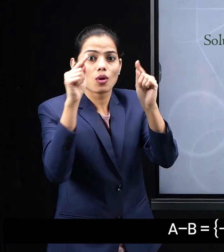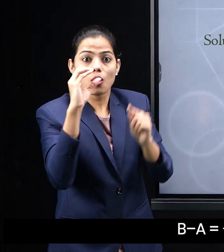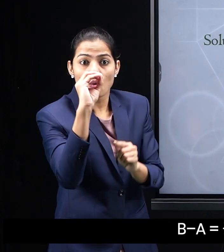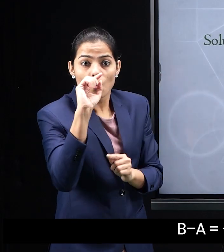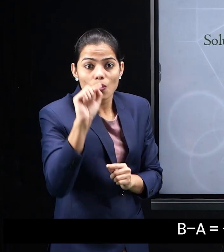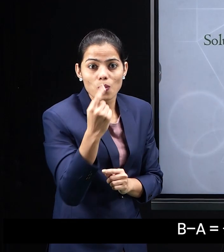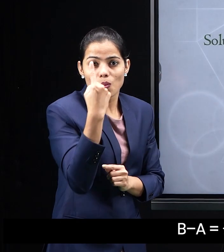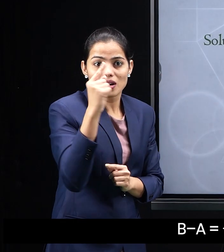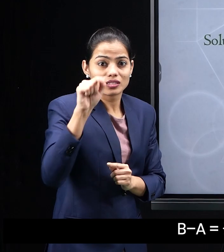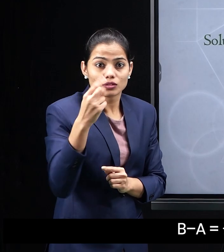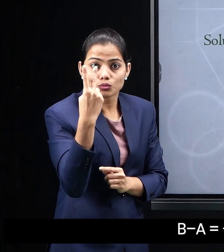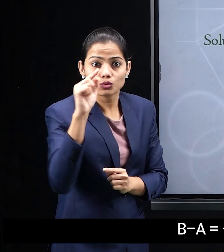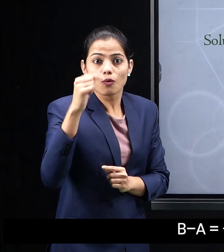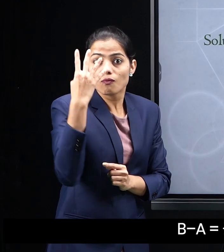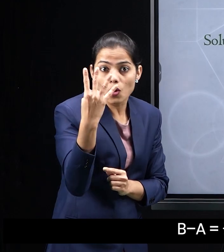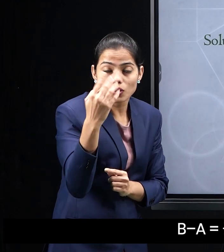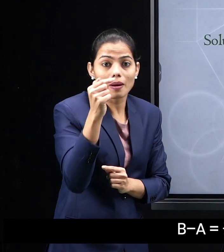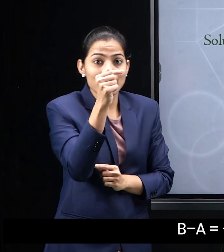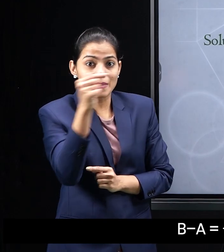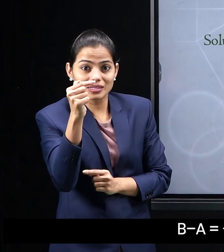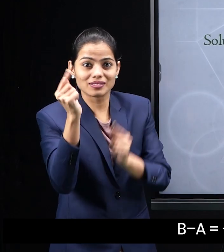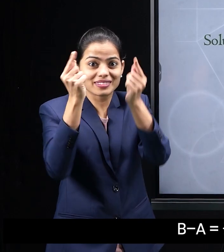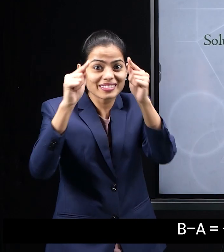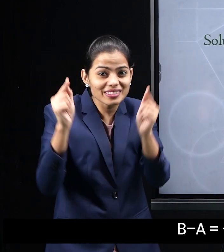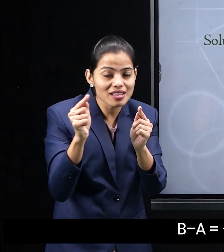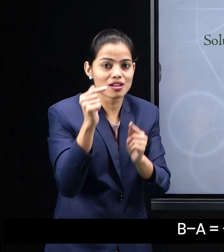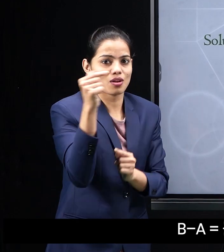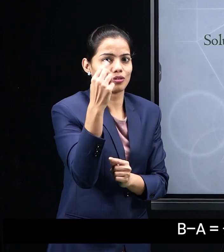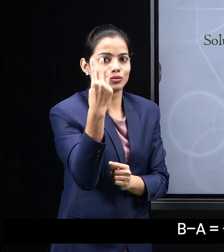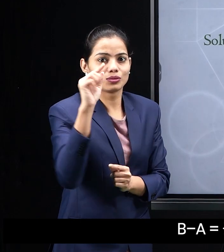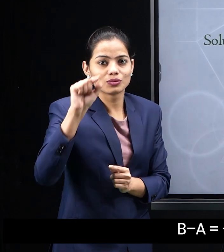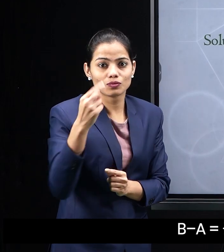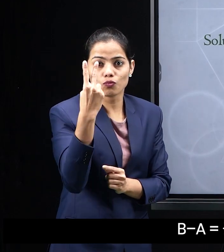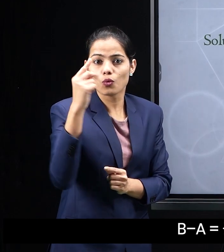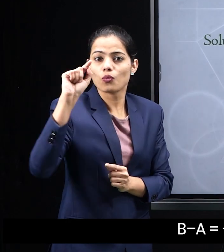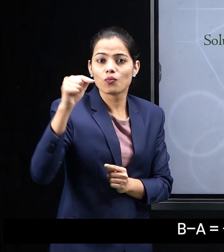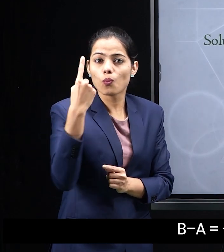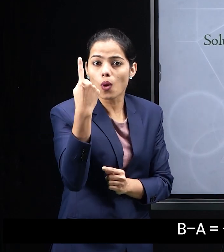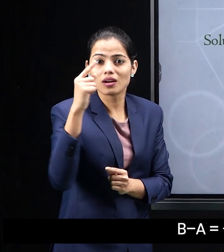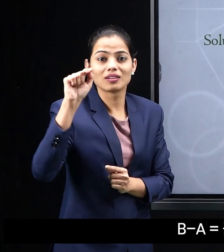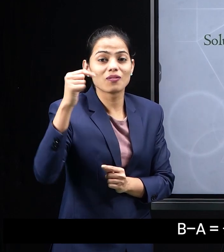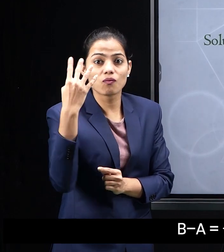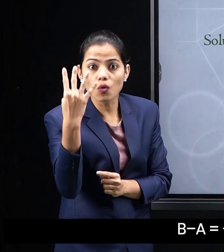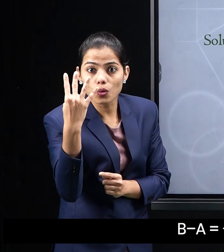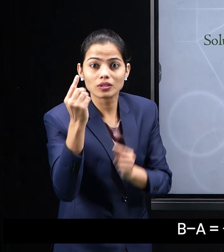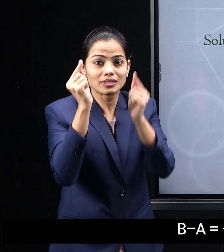b minus a is equals to 0, 1, 2, 4 minus -3, -2, 1, 4 is equals to